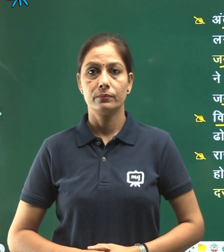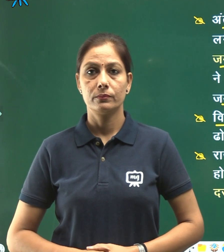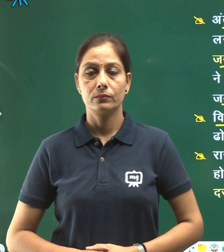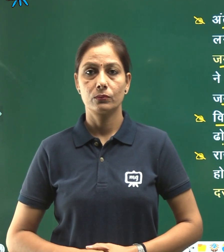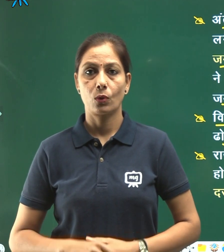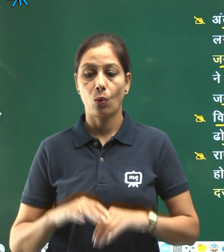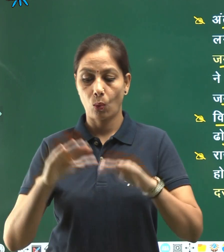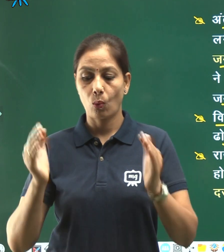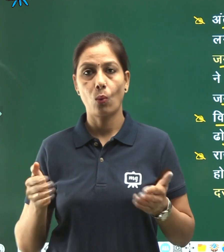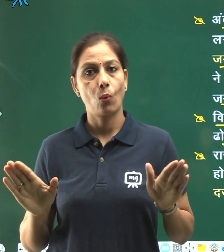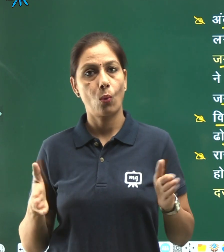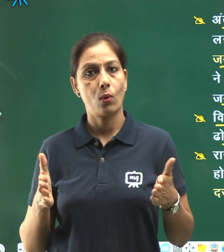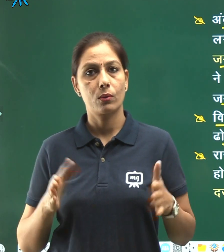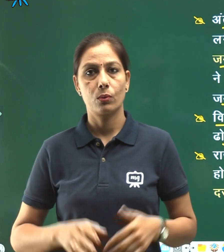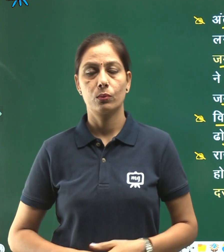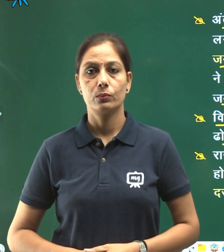ढोलक को